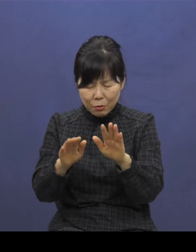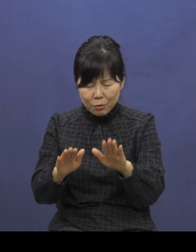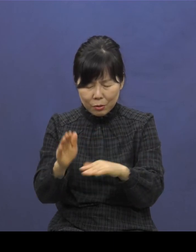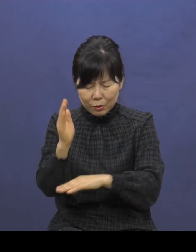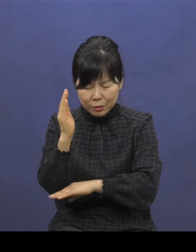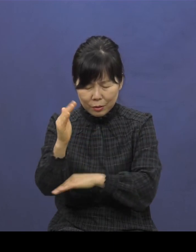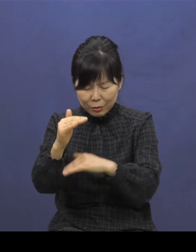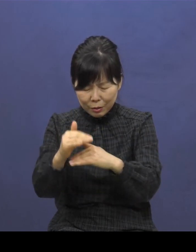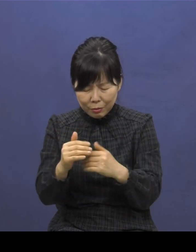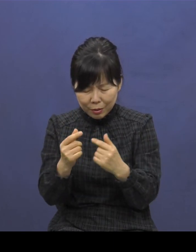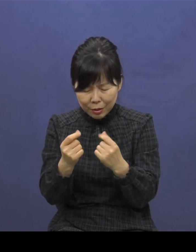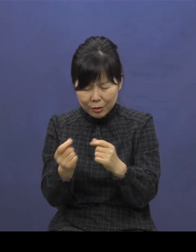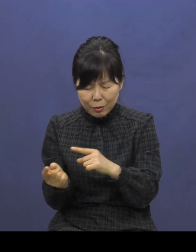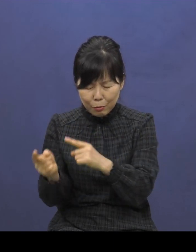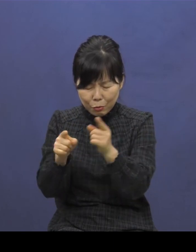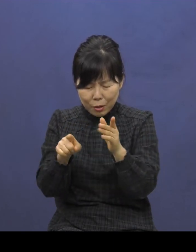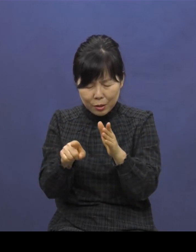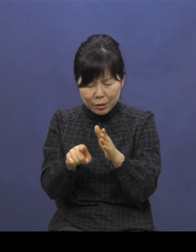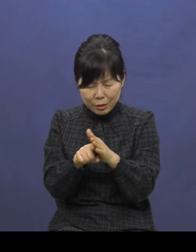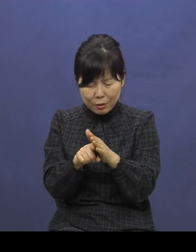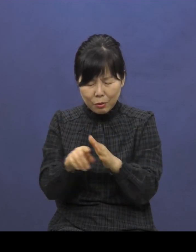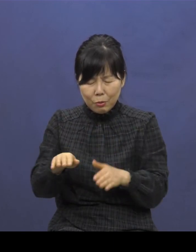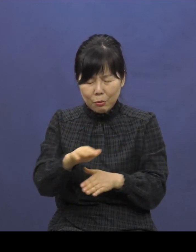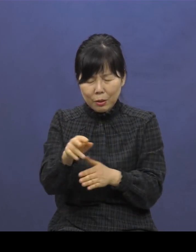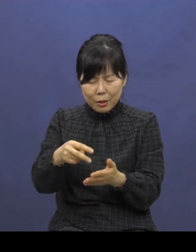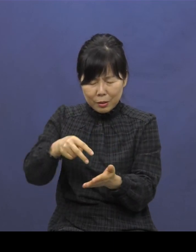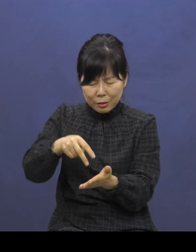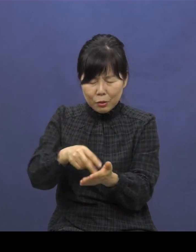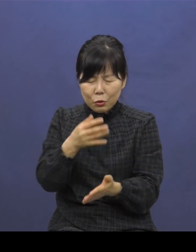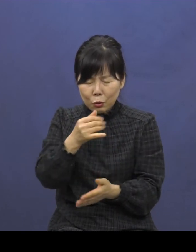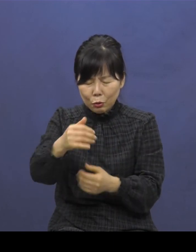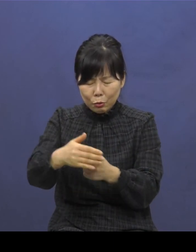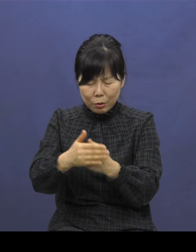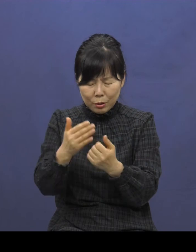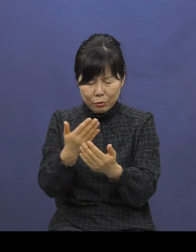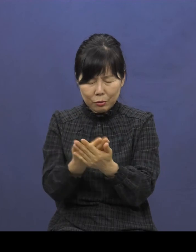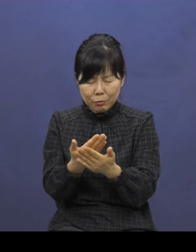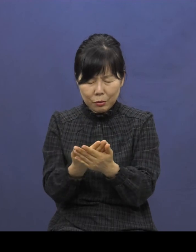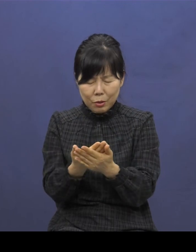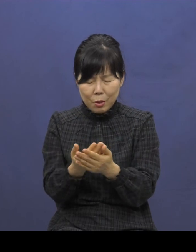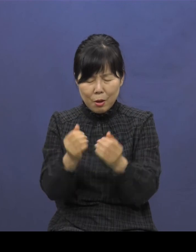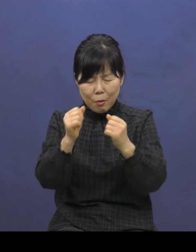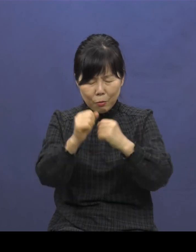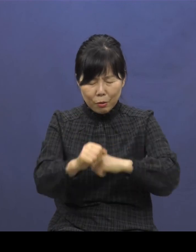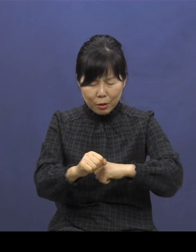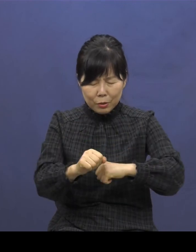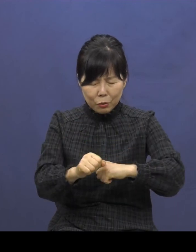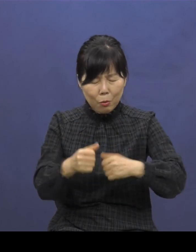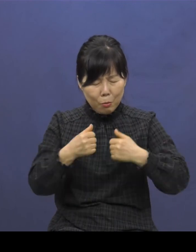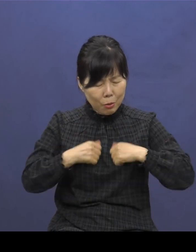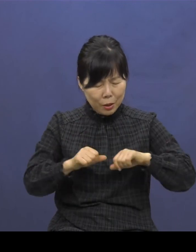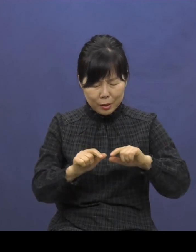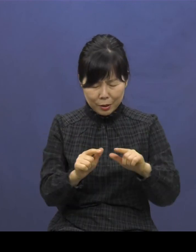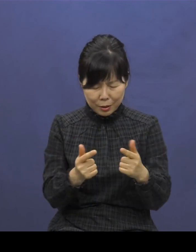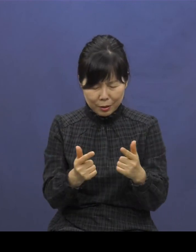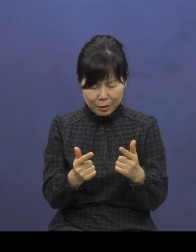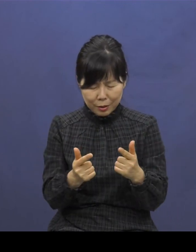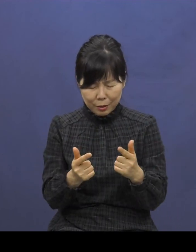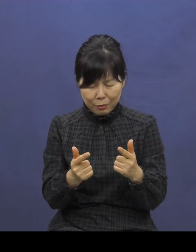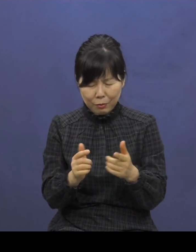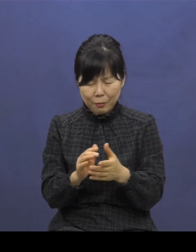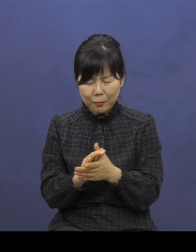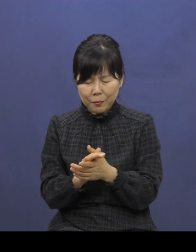이 어려운 가운데서 오늘 주신 말씀처럼 부활신앙으로 우리가 먼저 서게 하여 주시옵소서. 정말